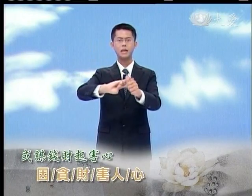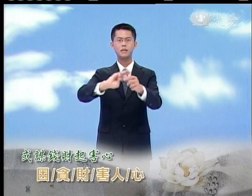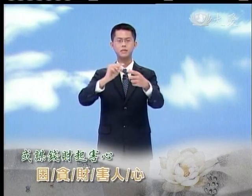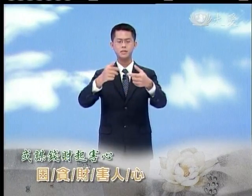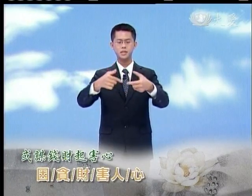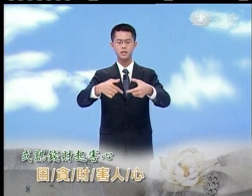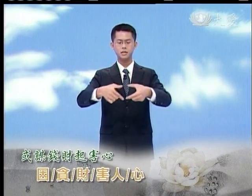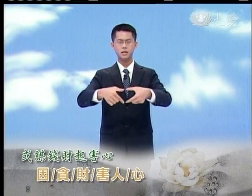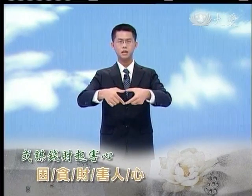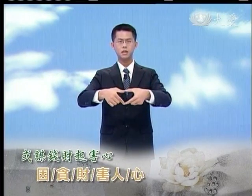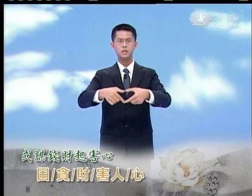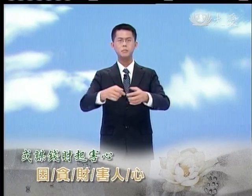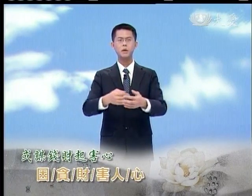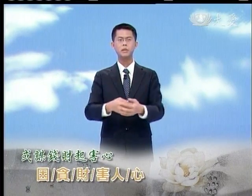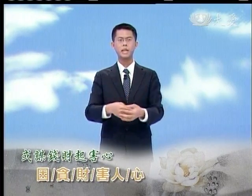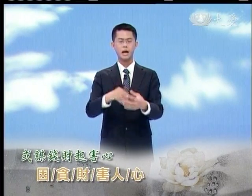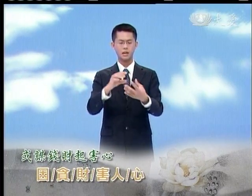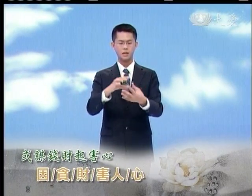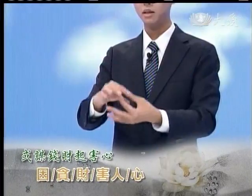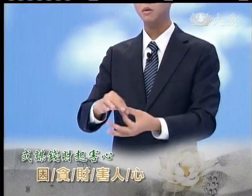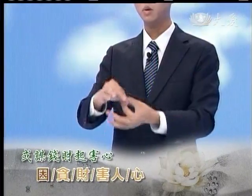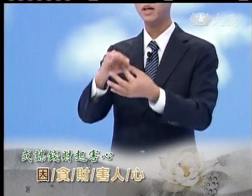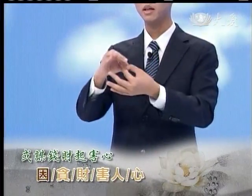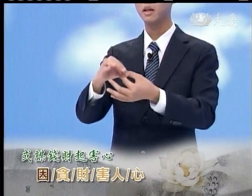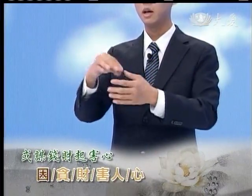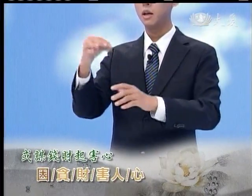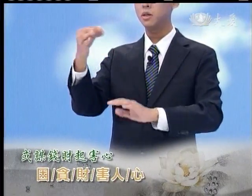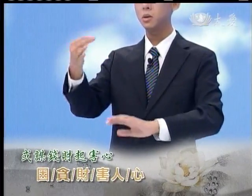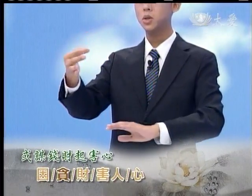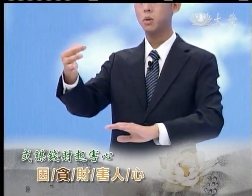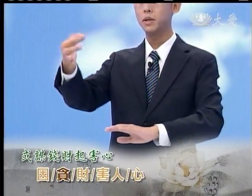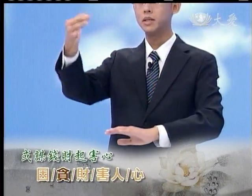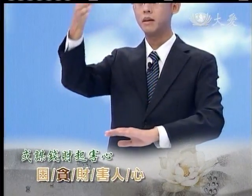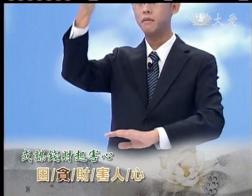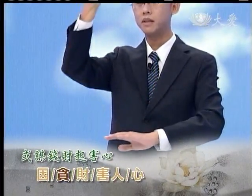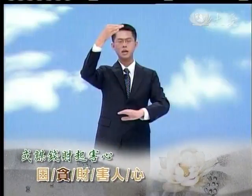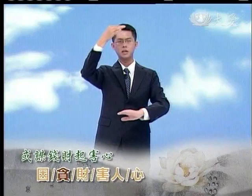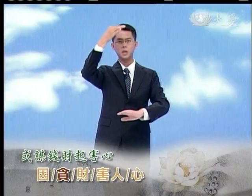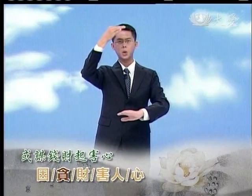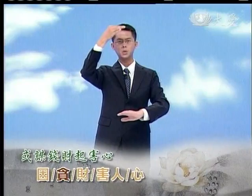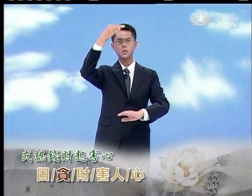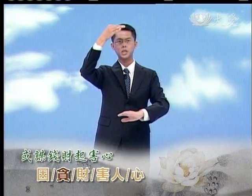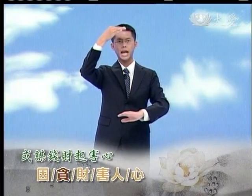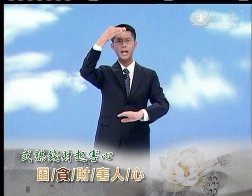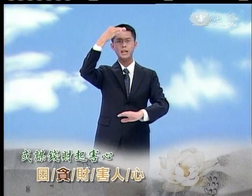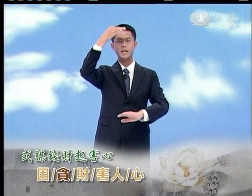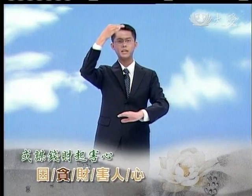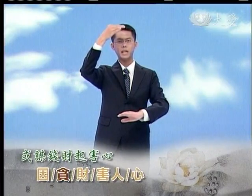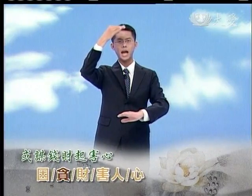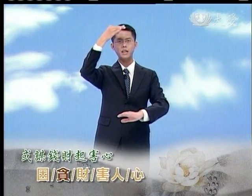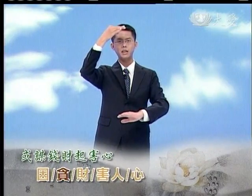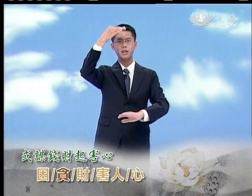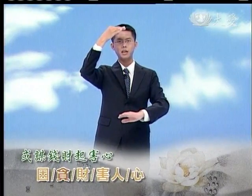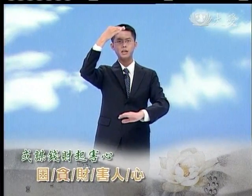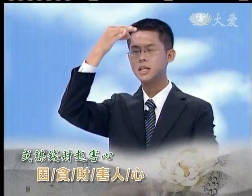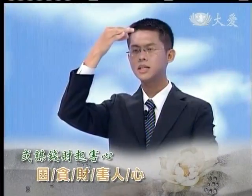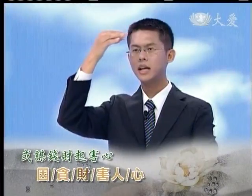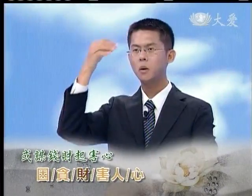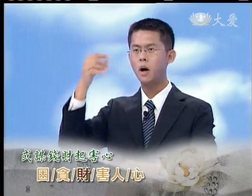害心。这边我们打因为，右手比钱放在额头，就是贪婪的贪。钱财的